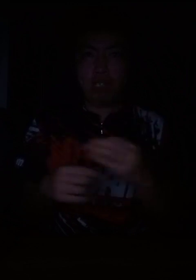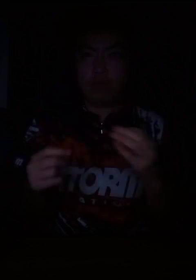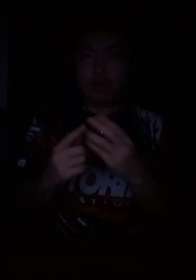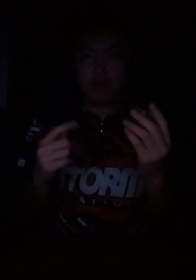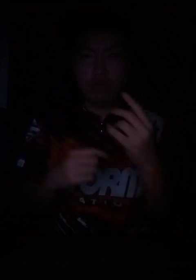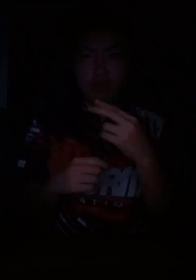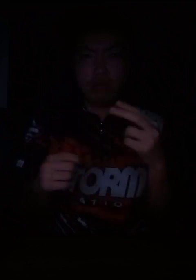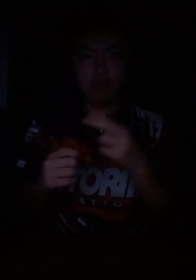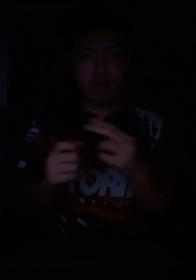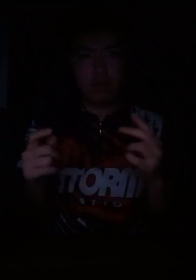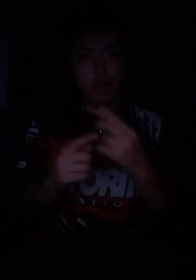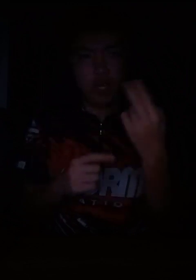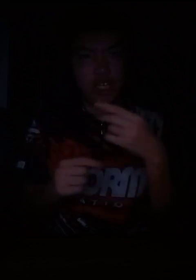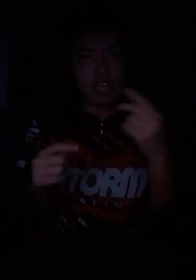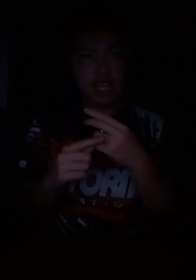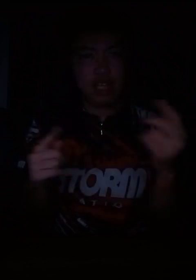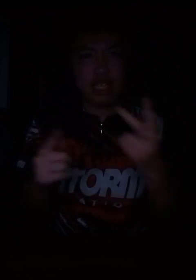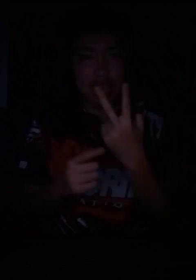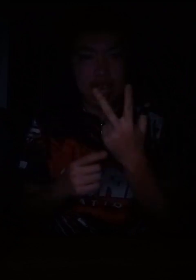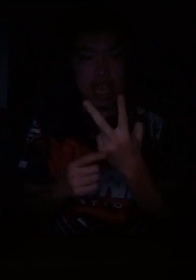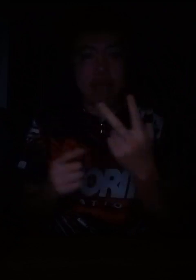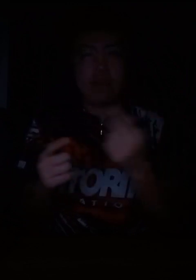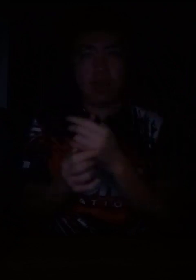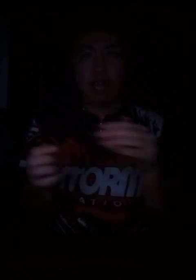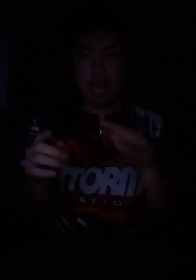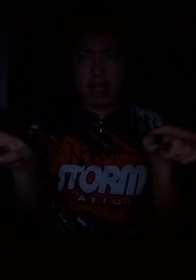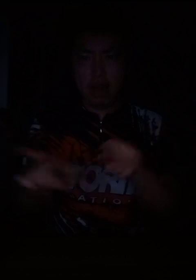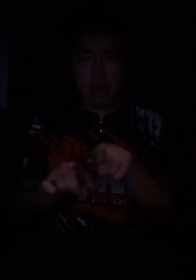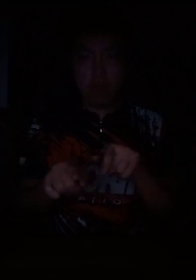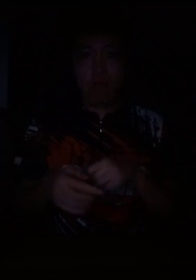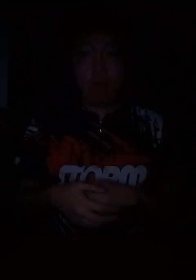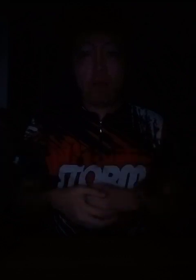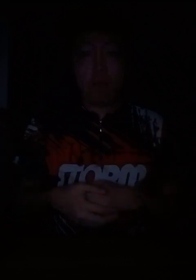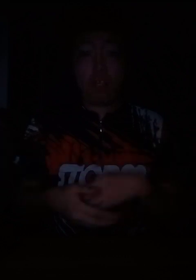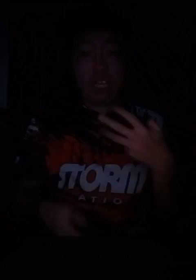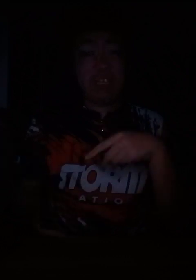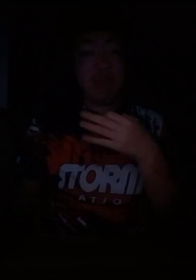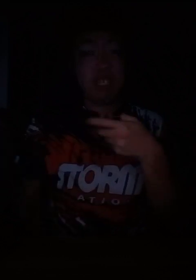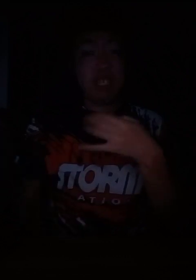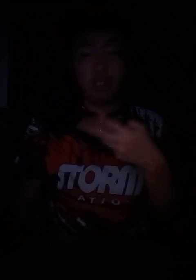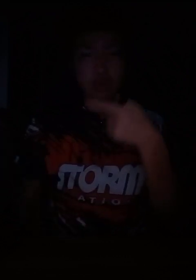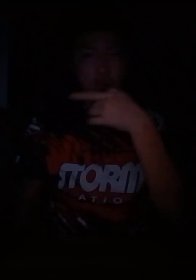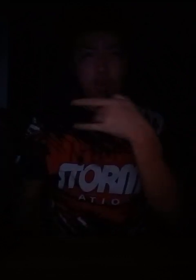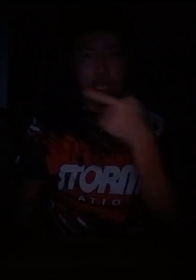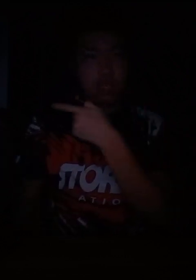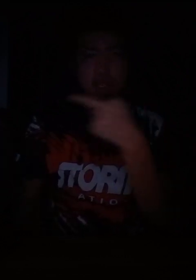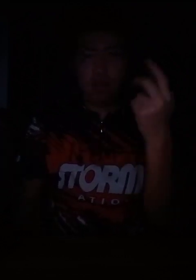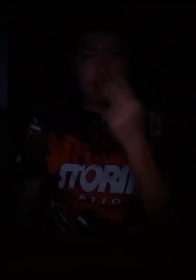변호인, 손석희 사장 세 사람이 자리를 함께합니다. 김 씨는 이 자리에서 나온 대화 내용을